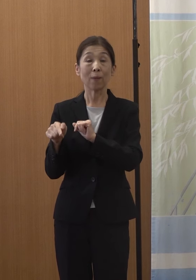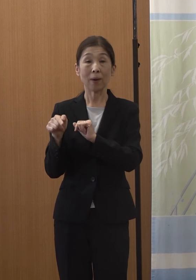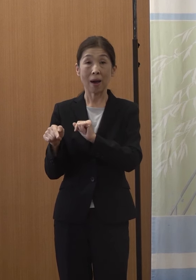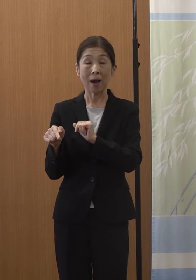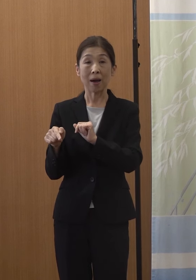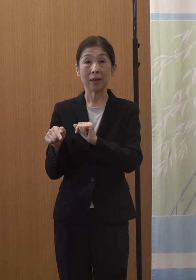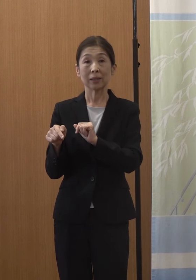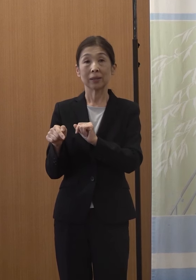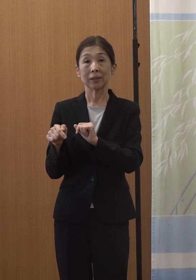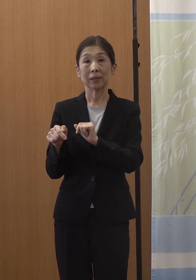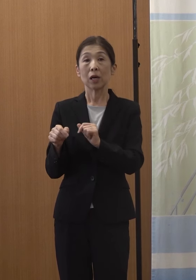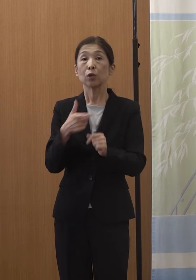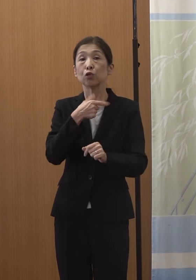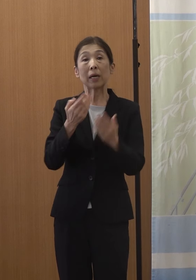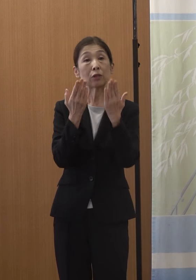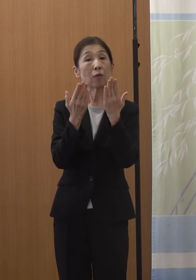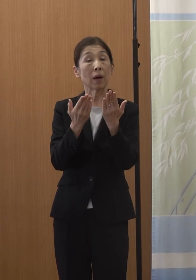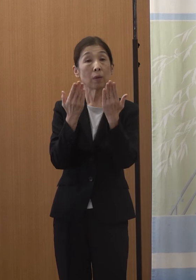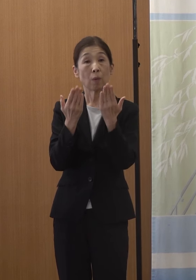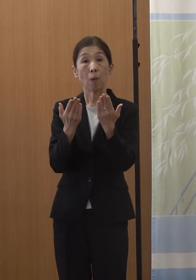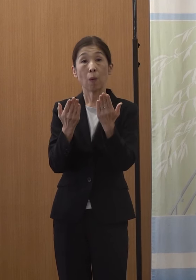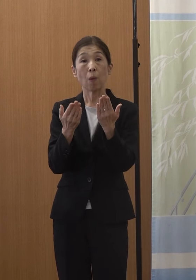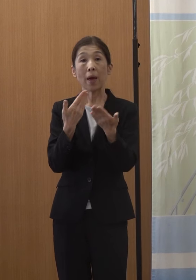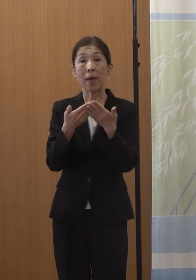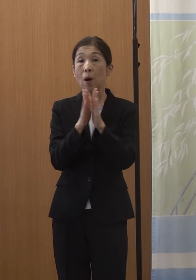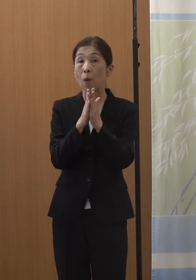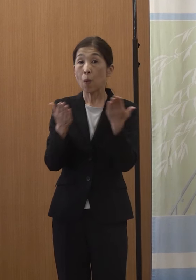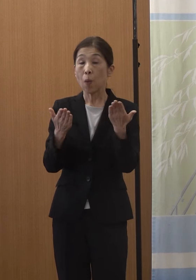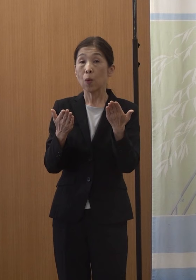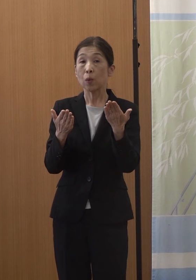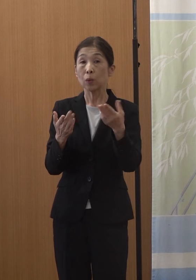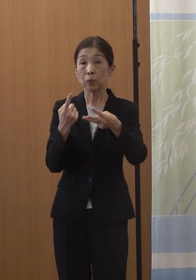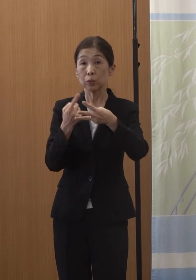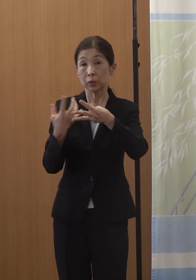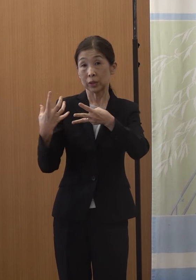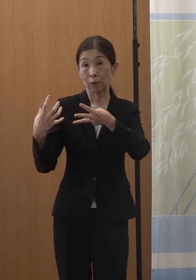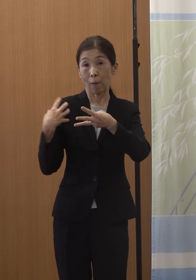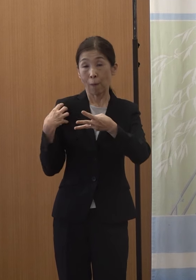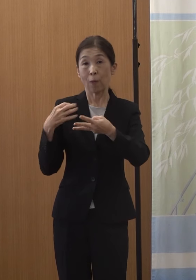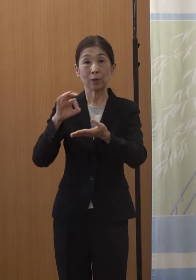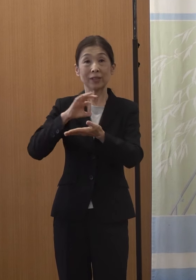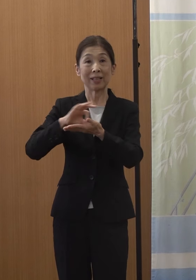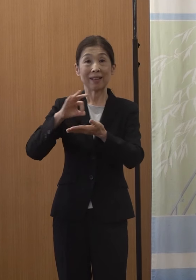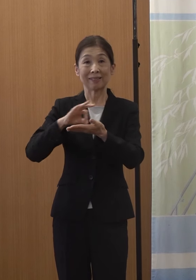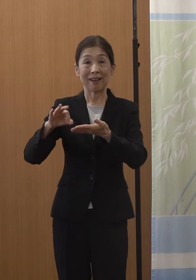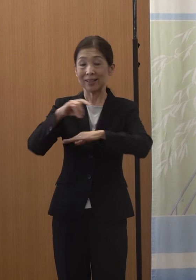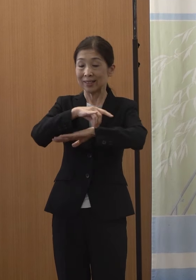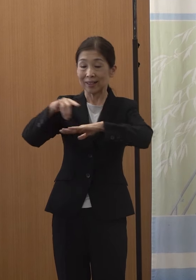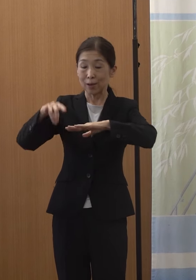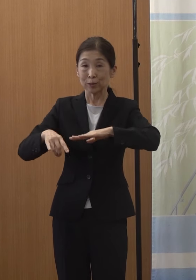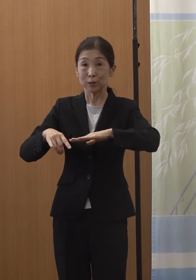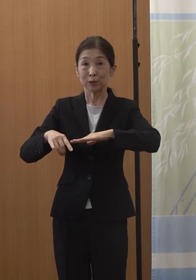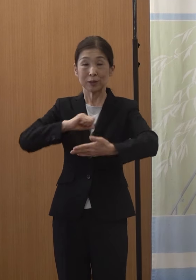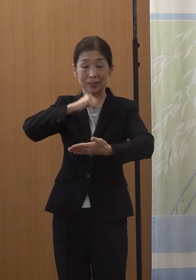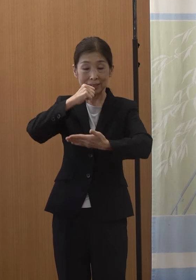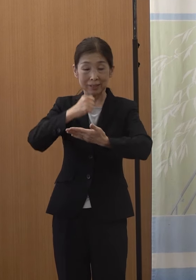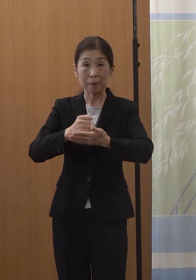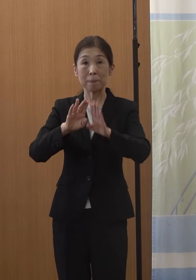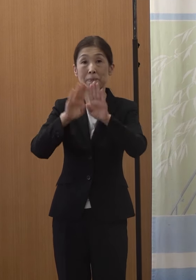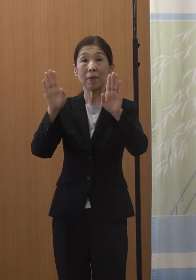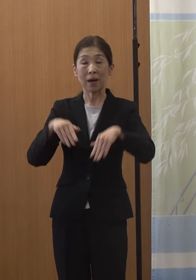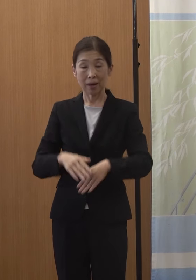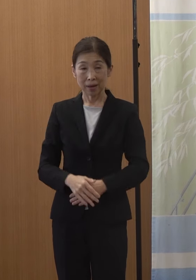展開する熊野学校の本キャラクターを使用した今回の企画の実現につながったものであ